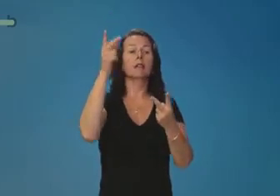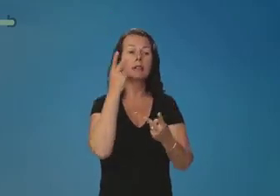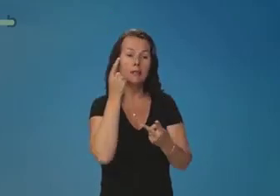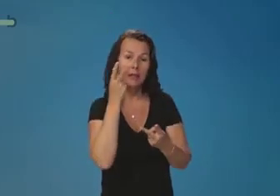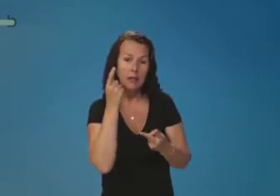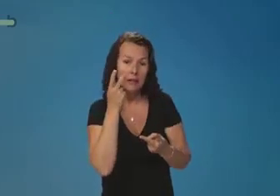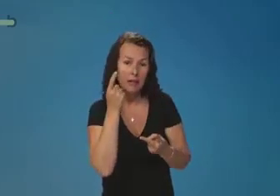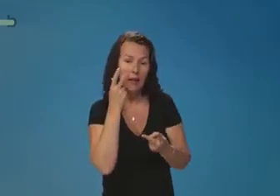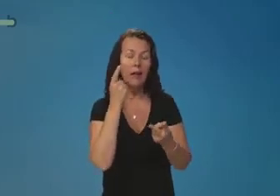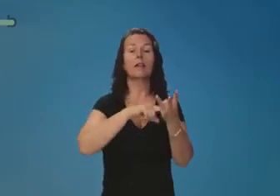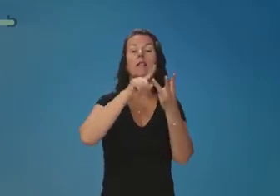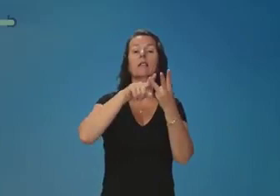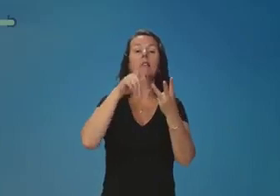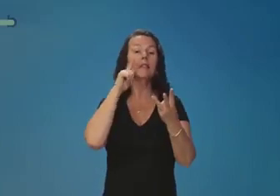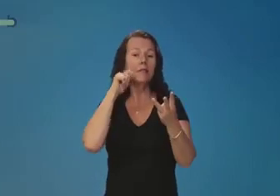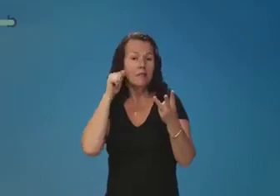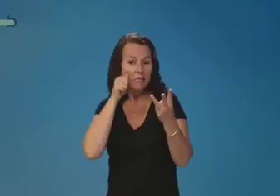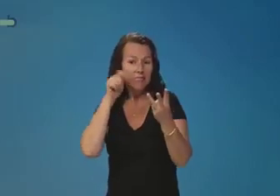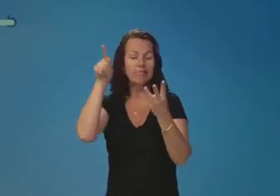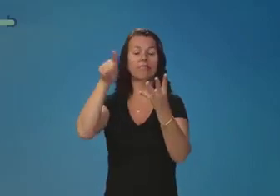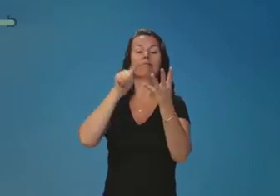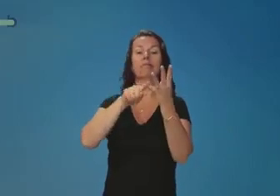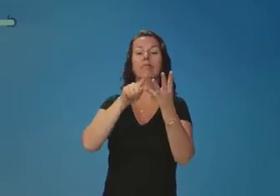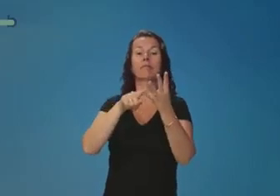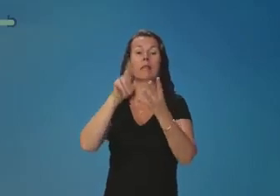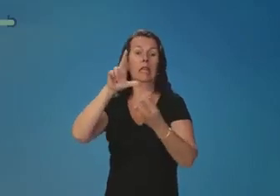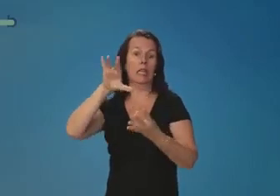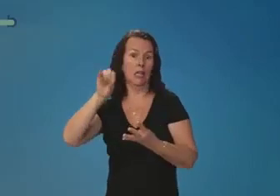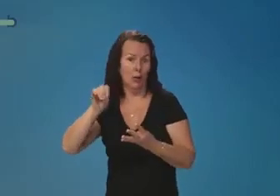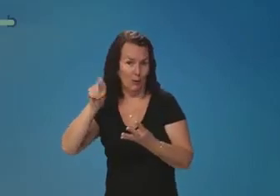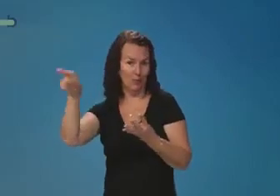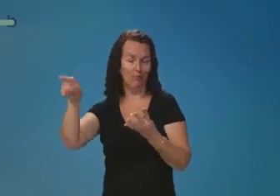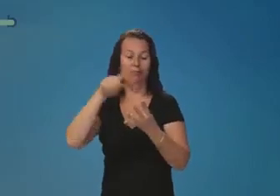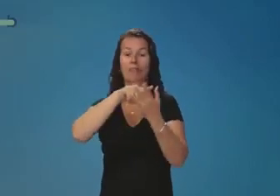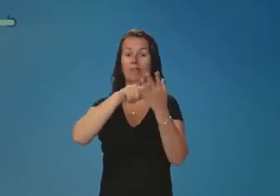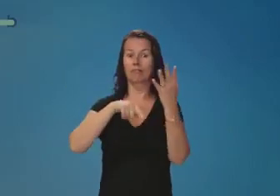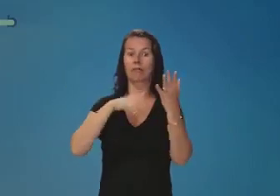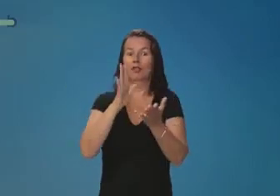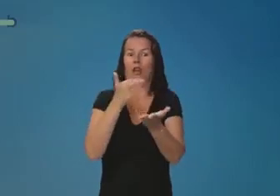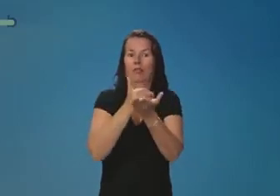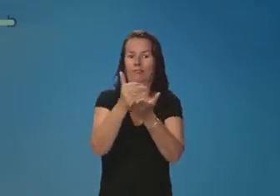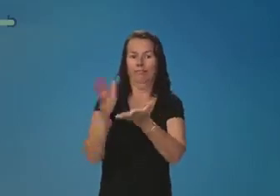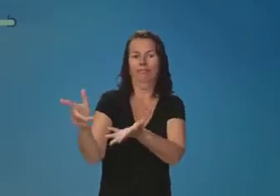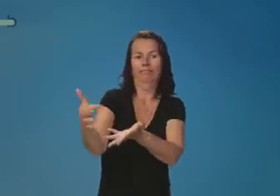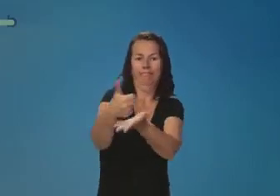estado do Alagoas e, por último, no Rio de Janeiro. Estes 4 estados estão